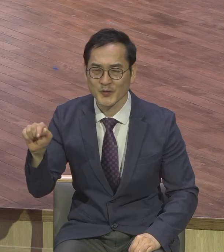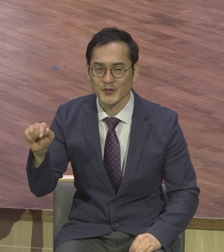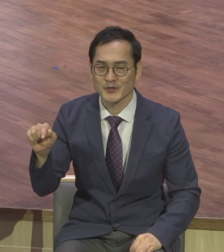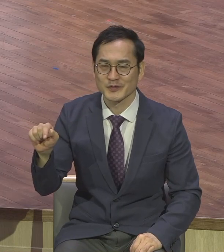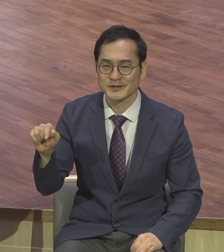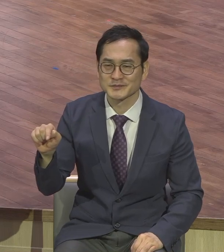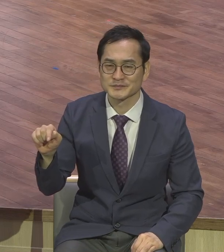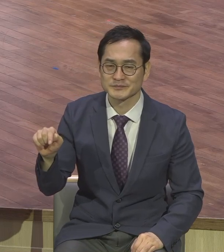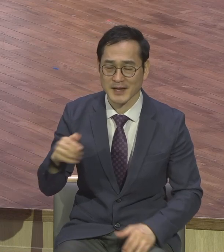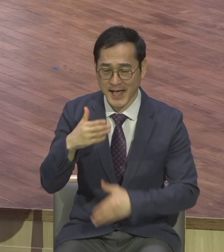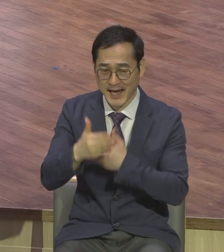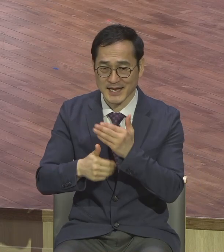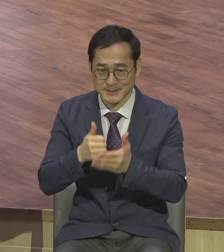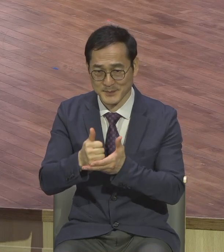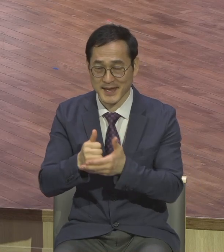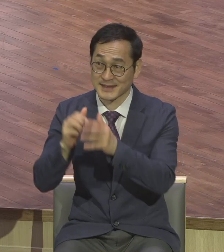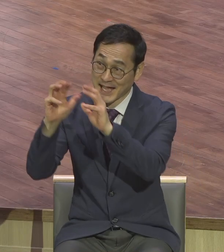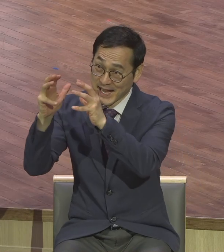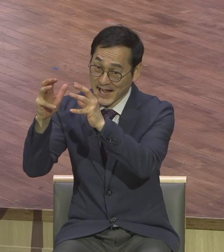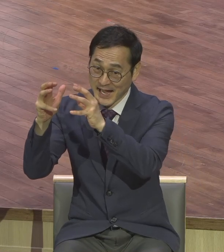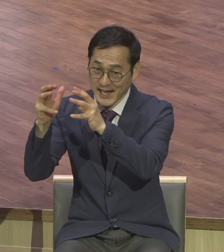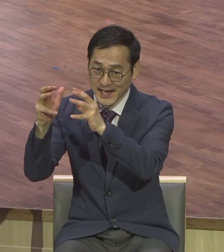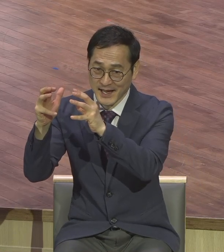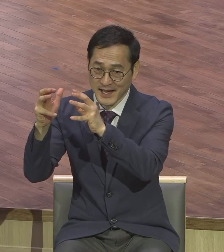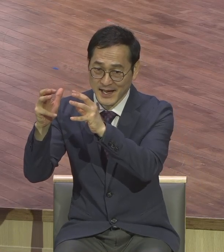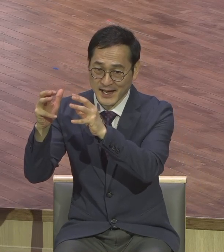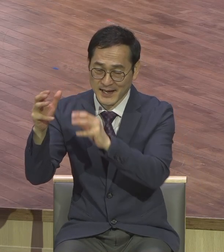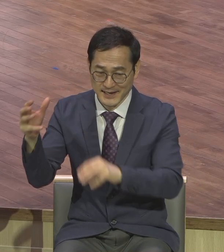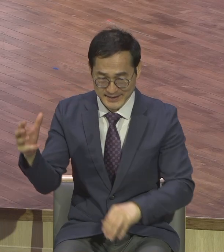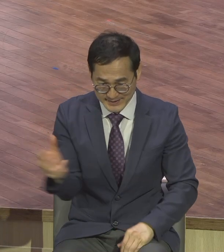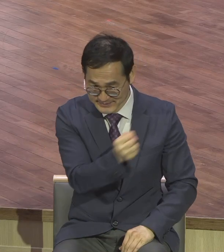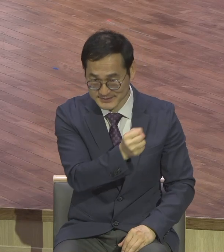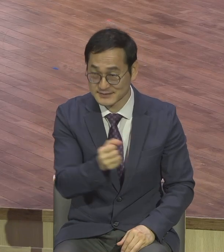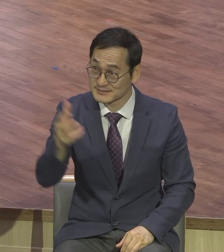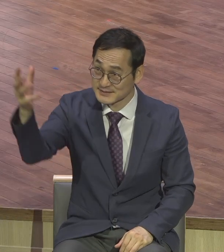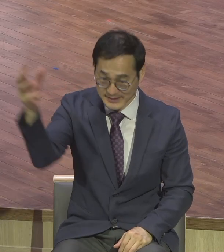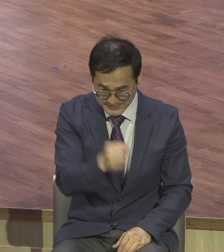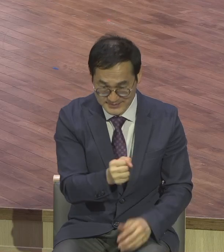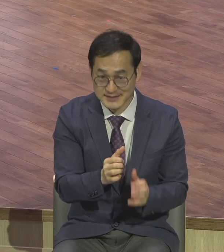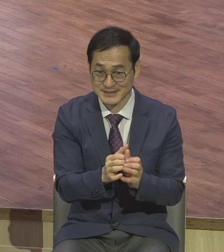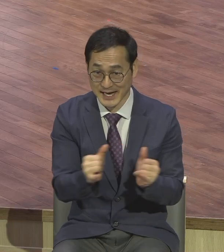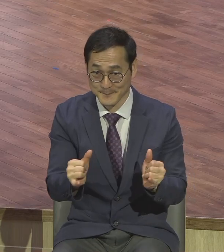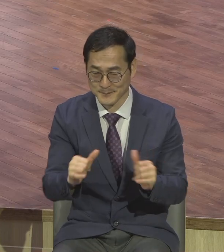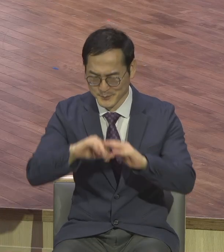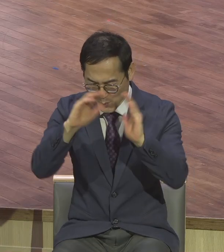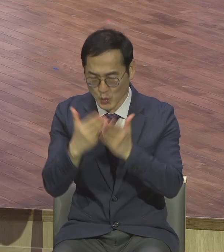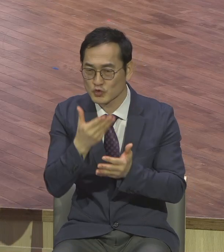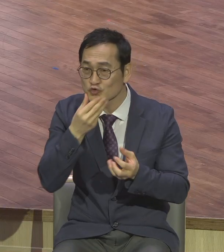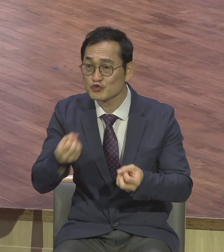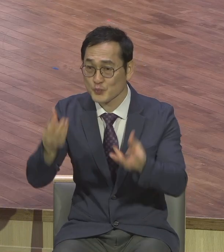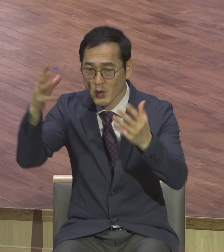하나님 나라의 백성들이 누리는 모든 축복을 소유한 자.